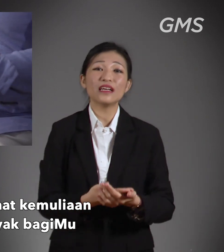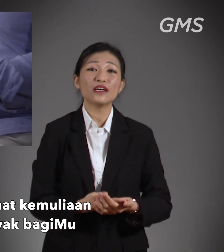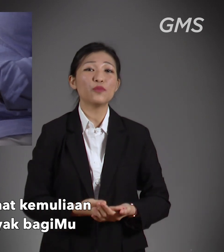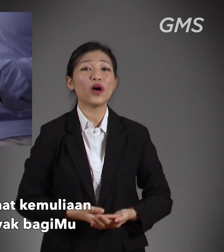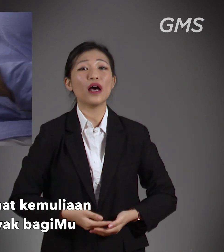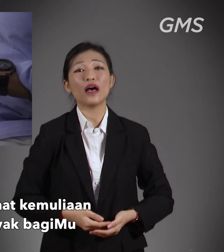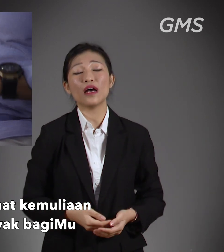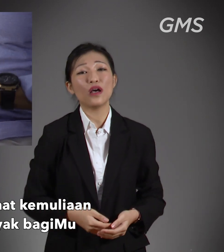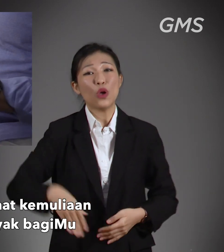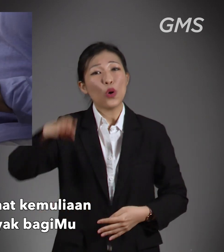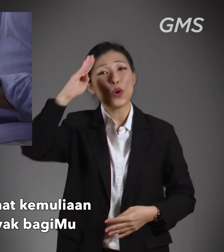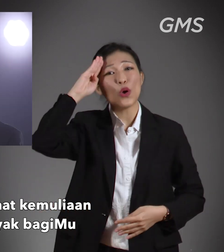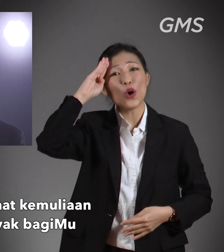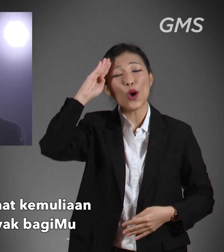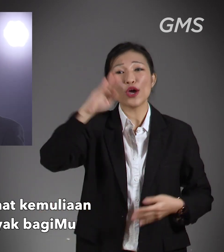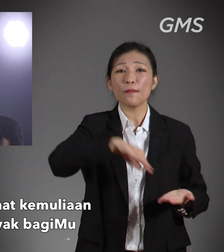Segala